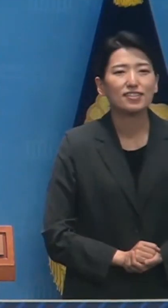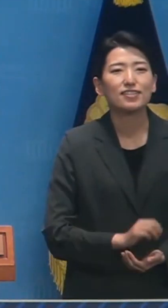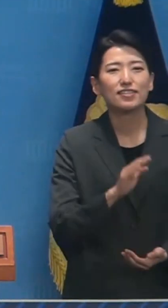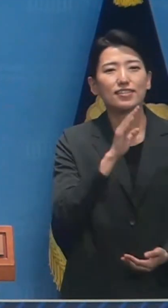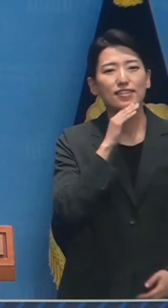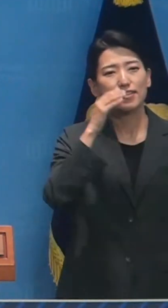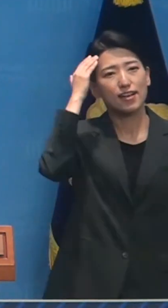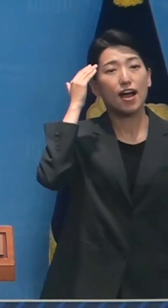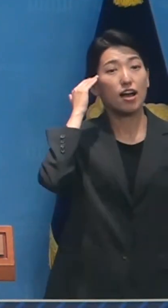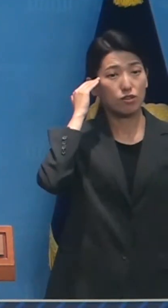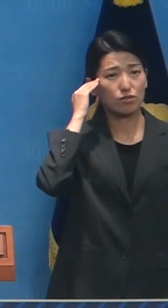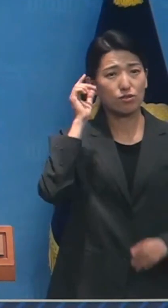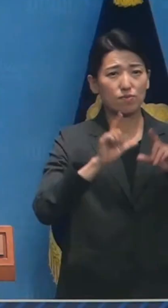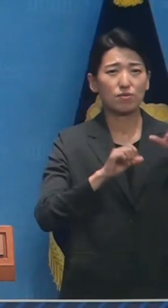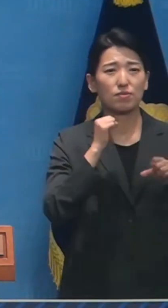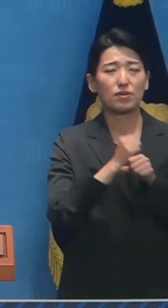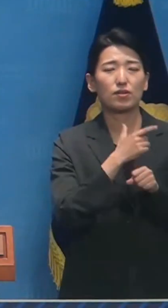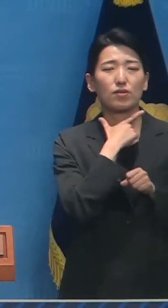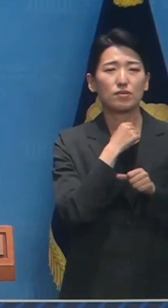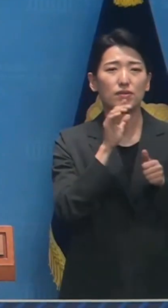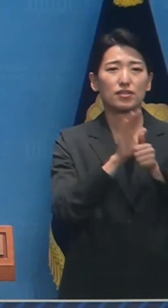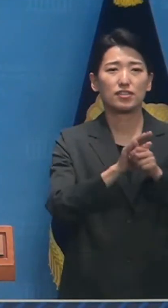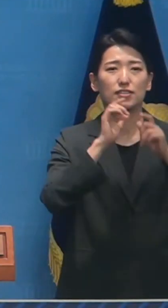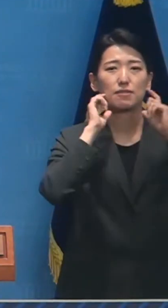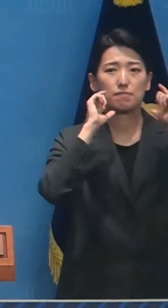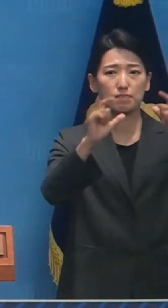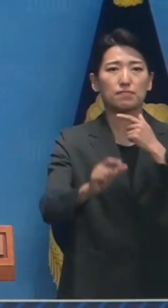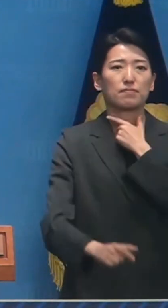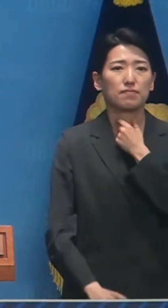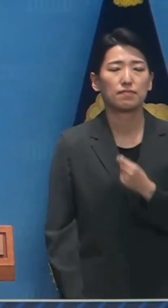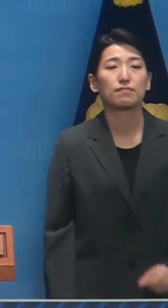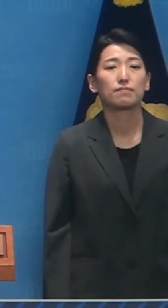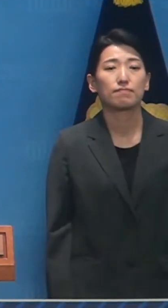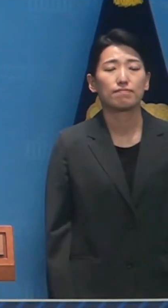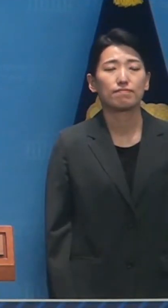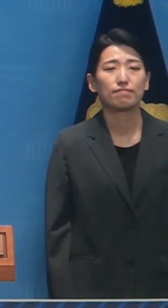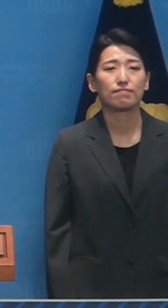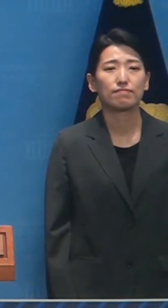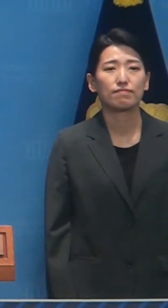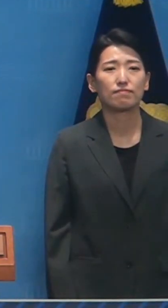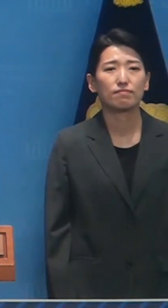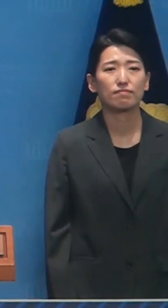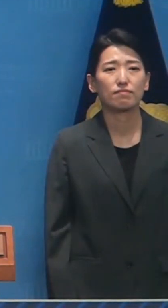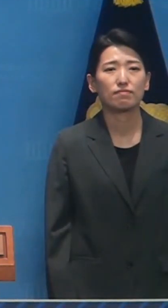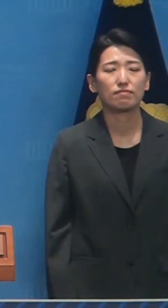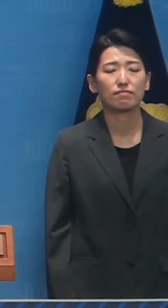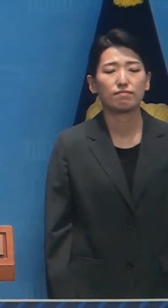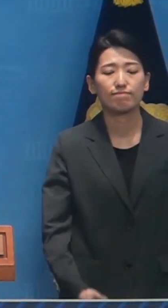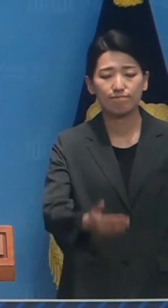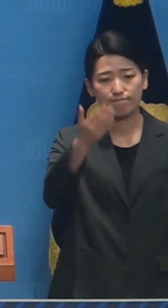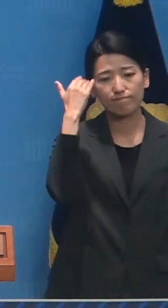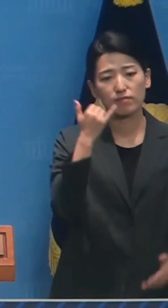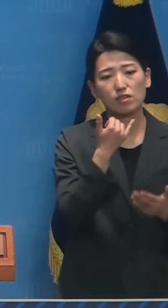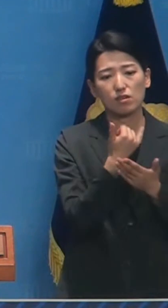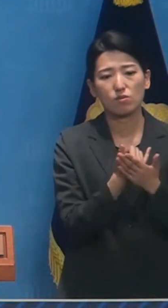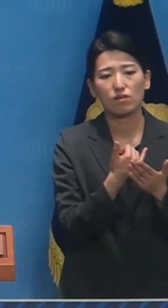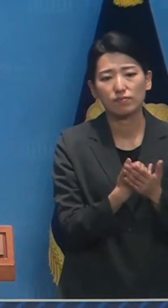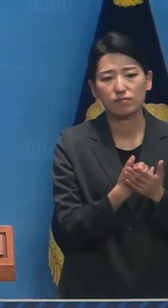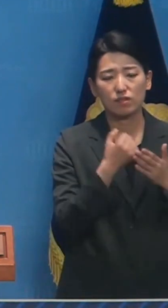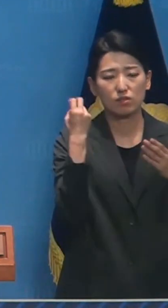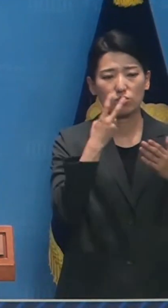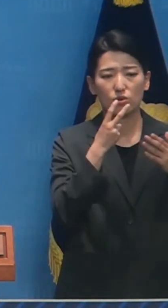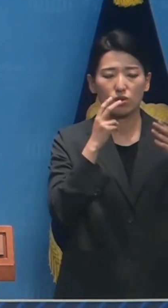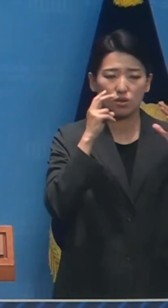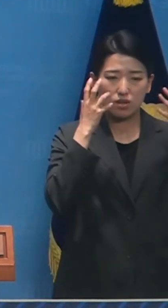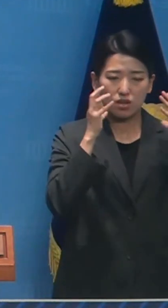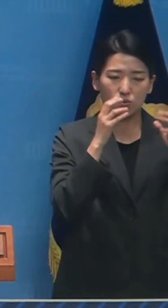대한민국을 만들어갈 것을 지지 선언한다. 이상 유기수용 시설 피해 아동